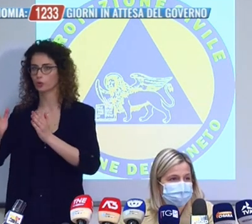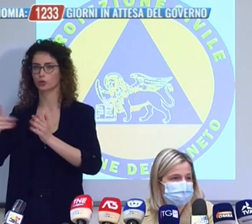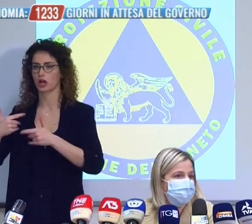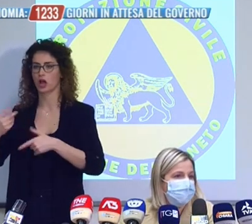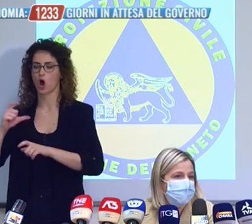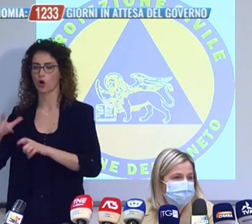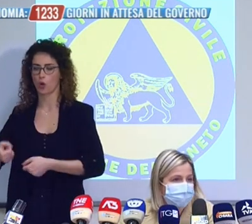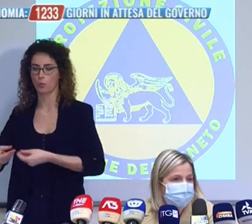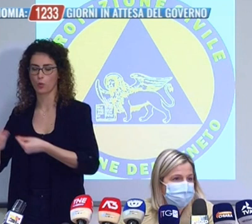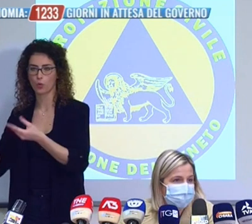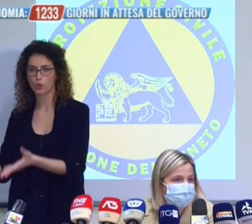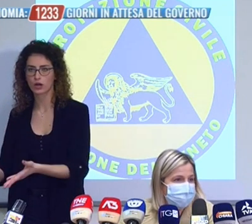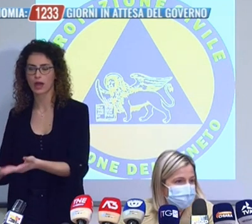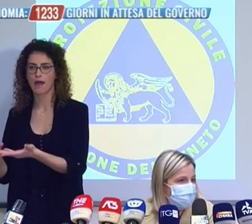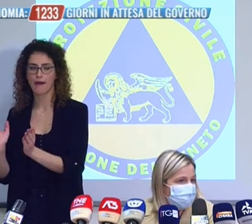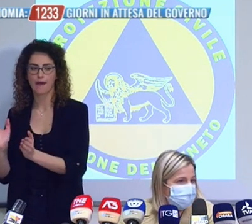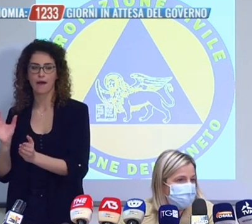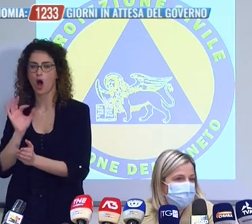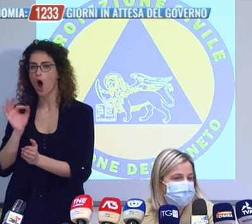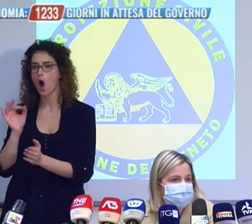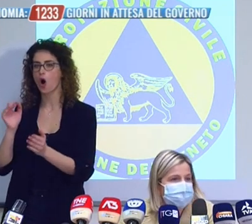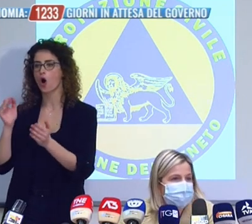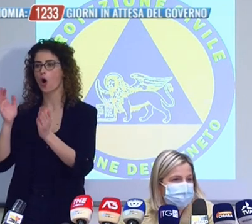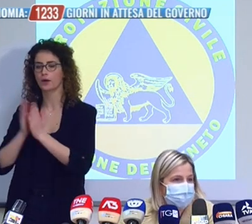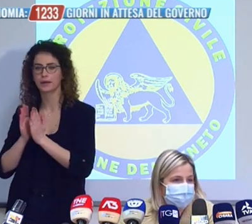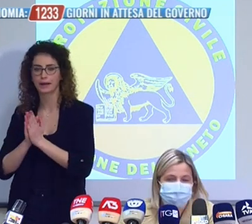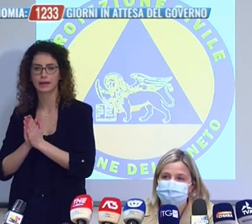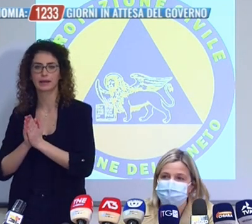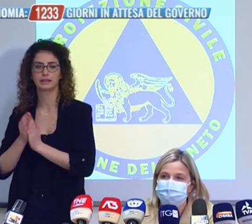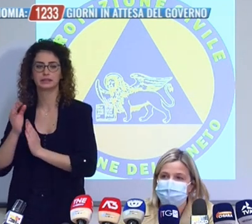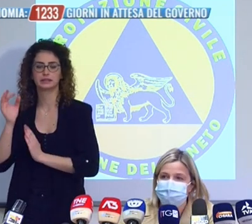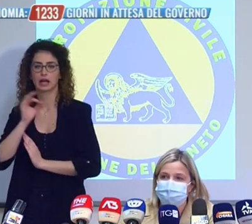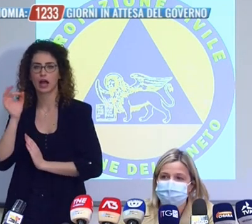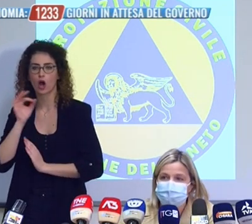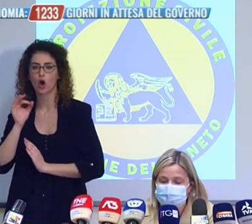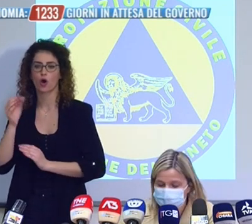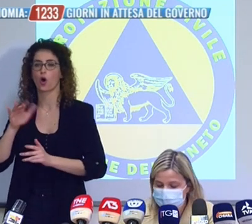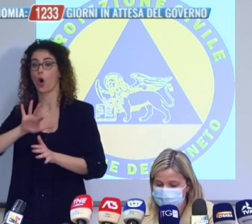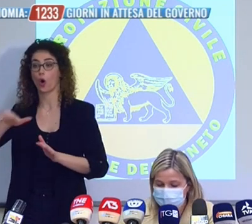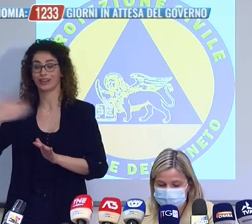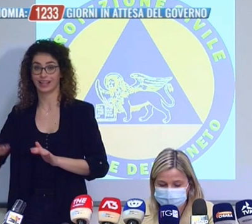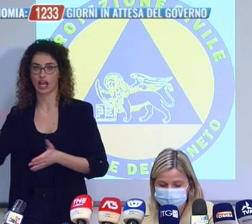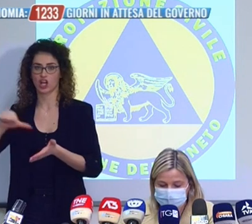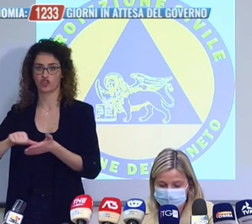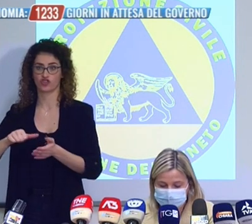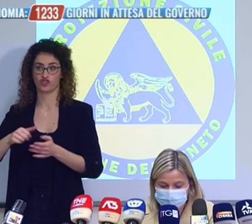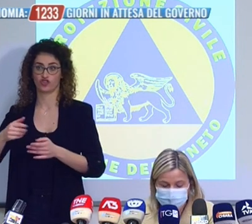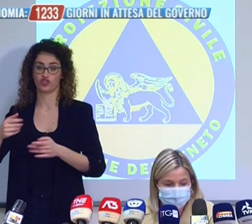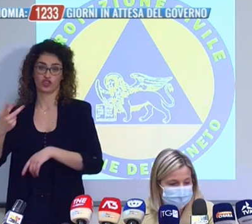dai comuni o comunque dalle parrocchie, extra ai nostri centri vaccinali, e poi anche sulla